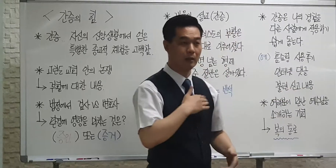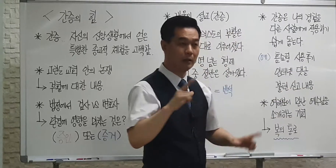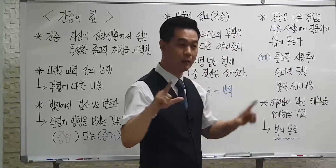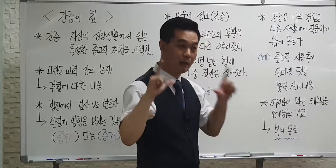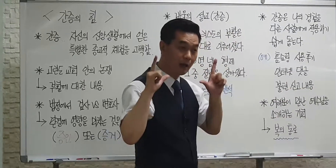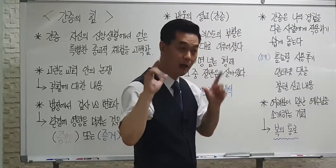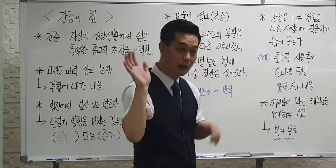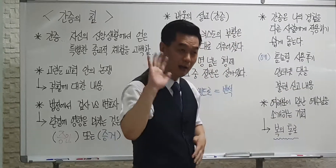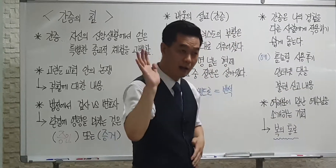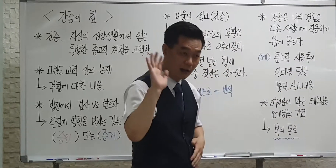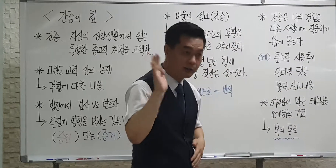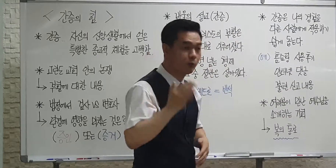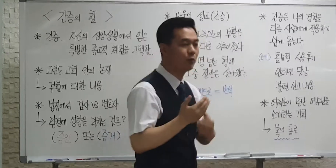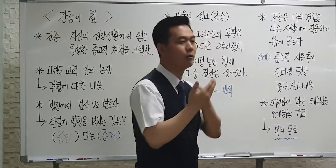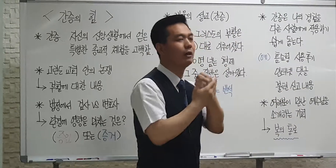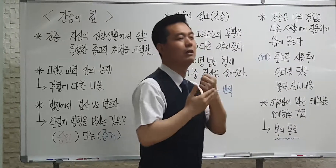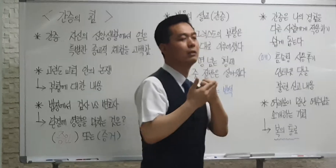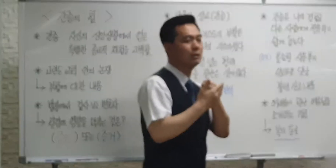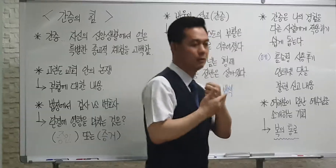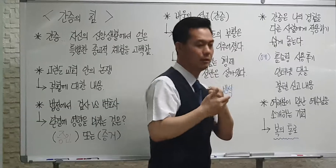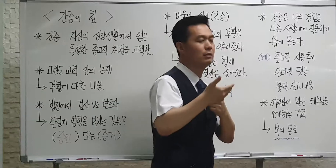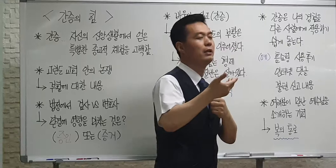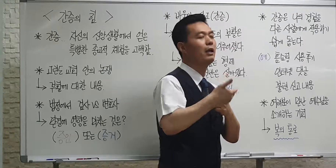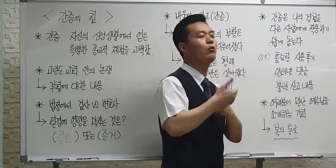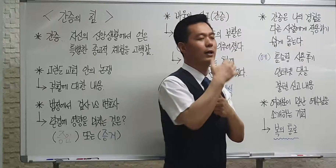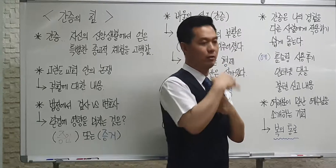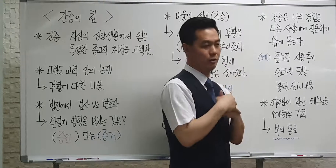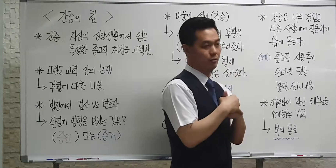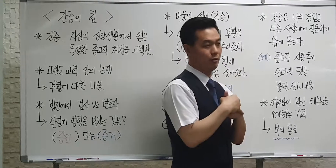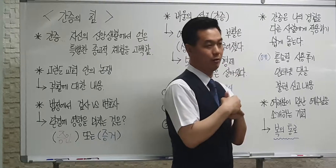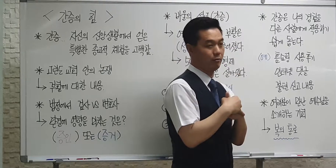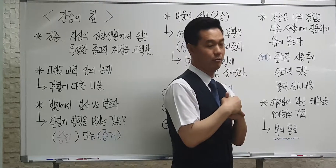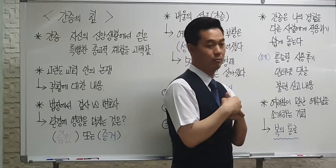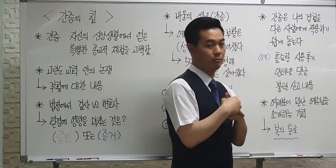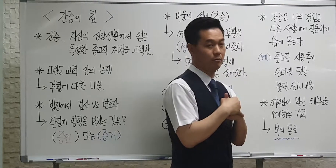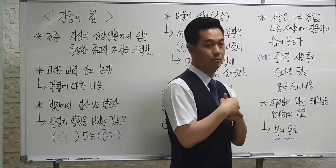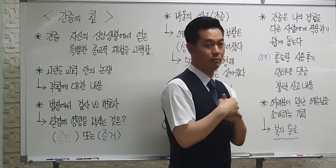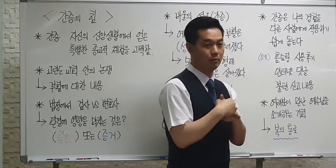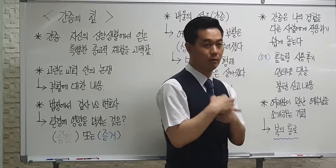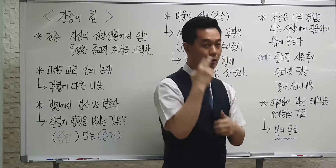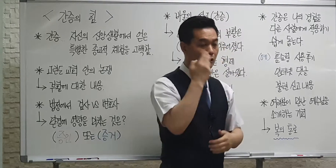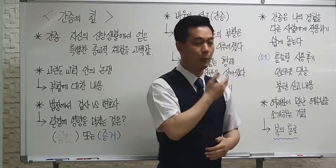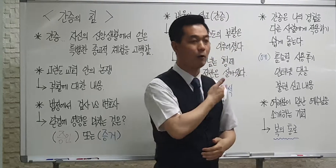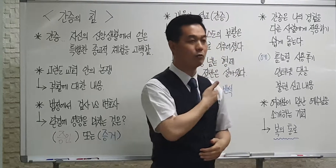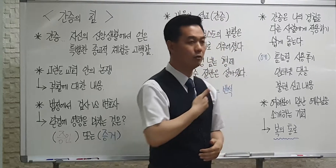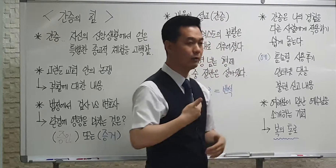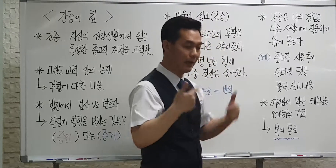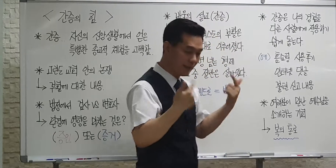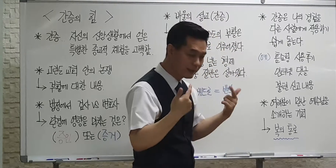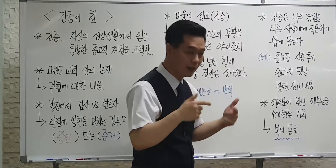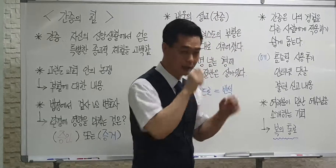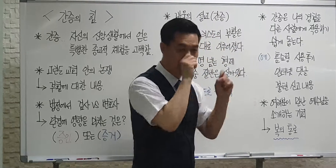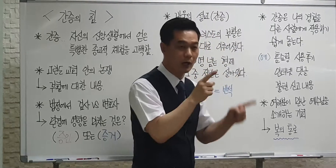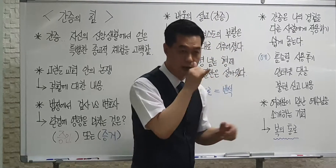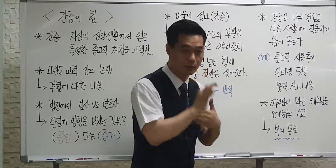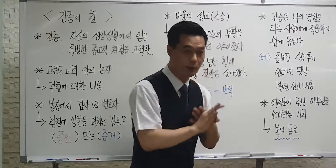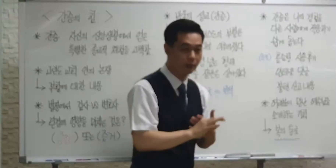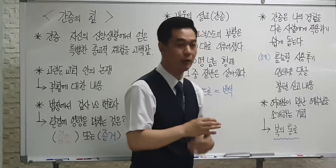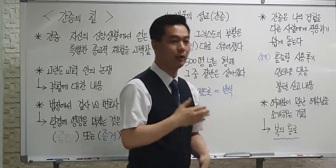내가 아직도 은혜로 맡겨진 거예요. 그래서 바울은 항상 기회가 있으면